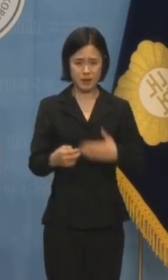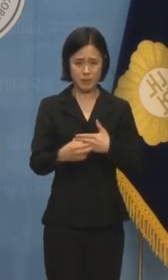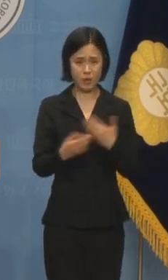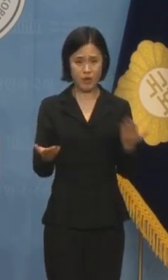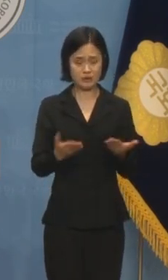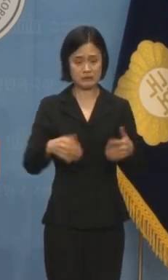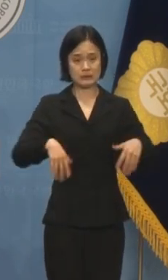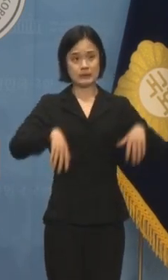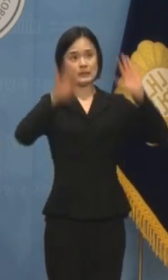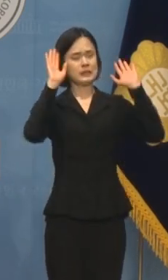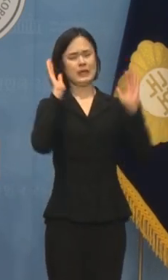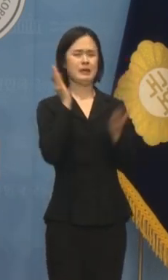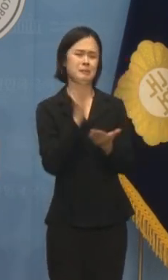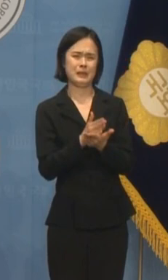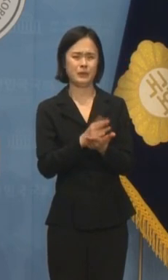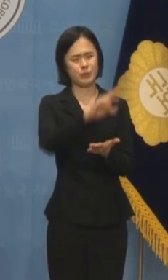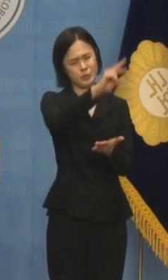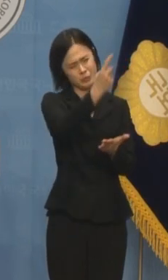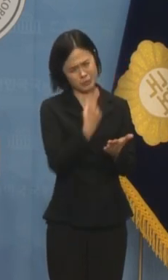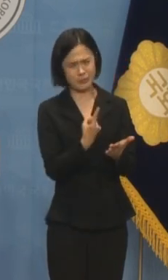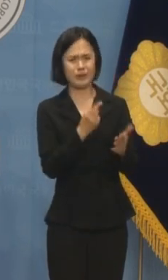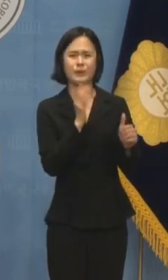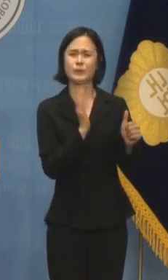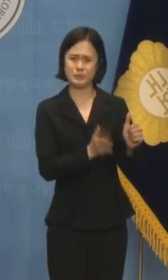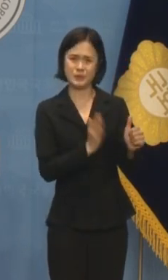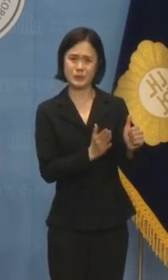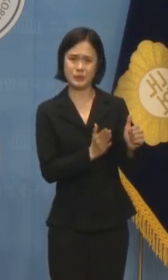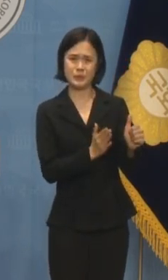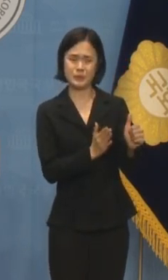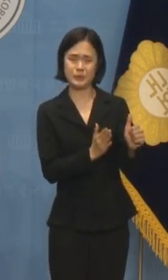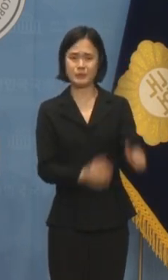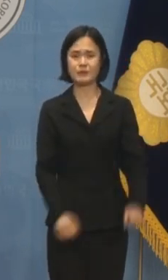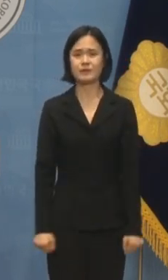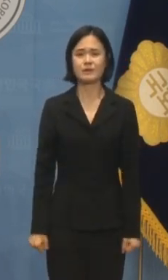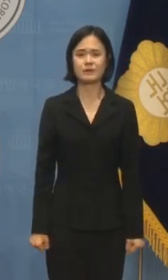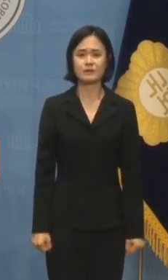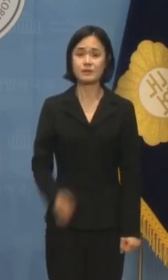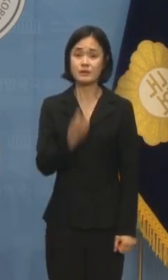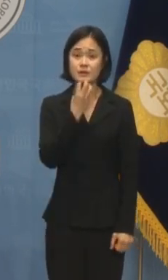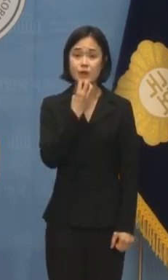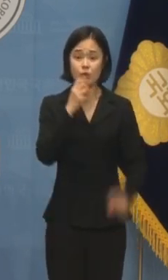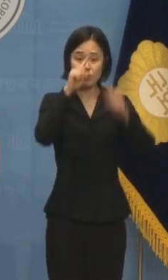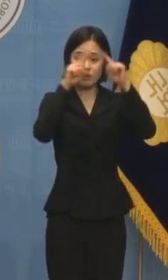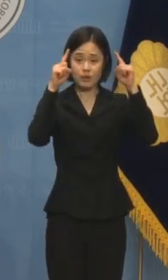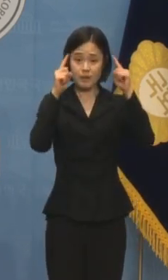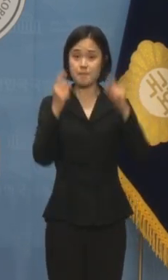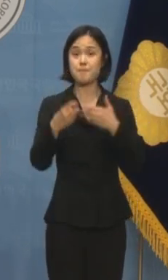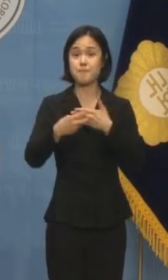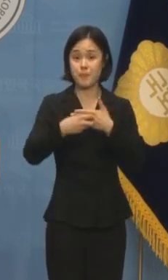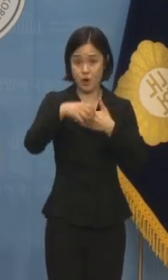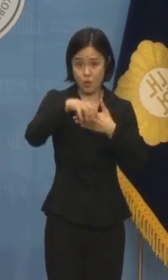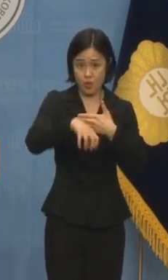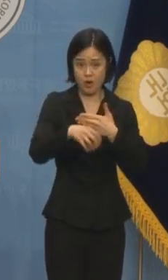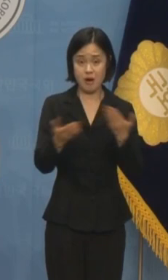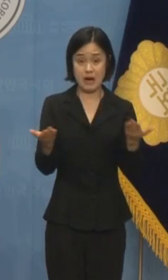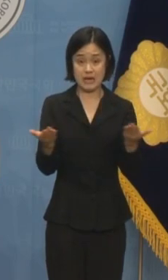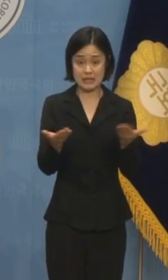곁으로 돌아오십시오 기여의 서울대병원 무기한 휴진이 오늘부터